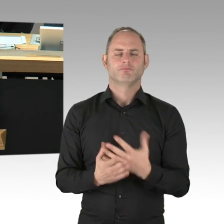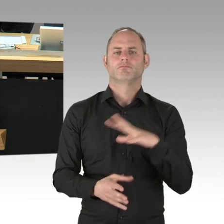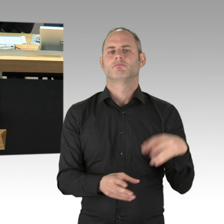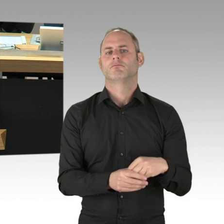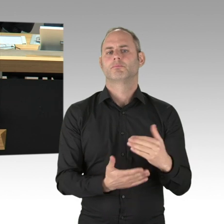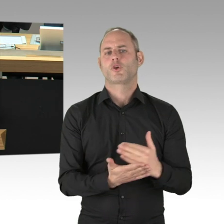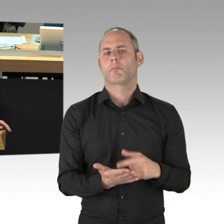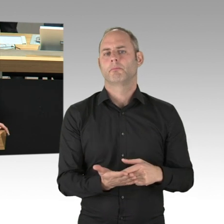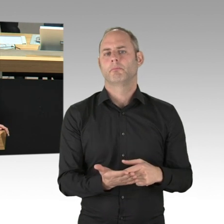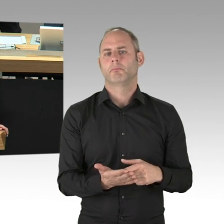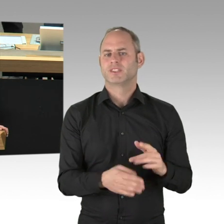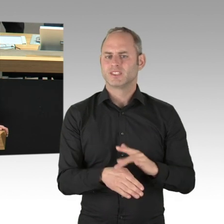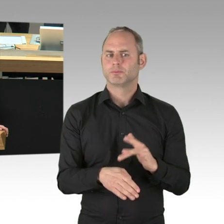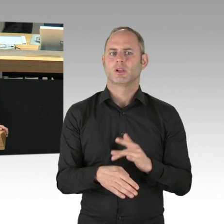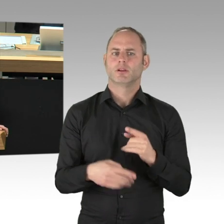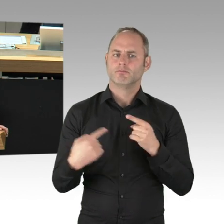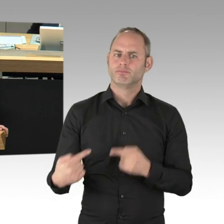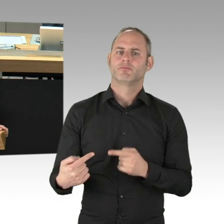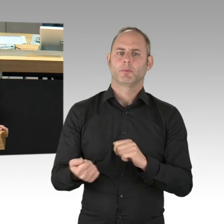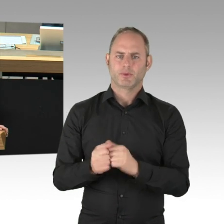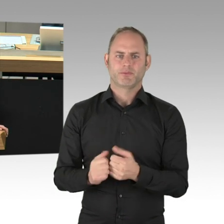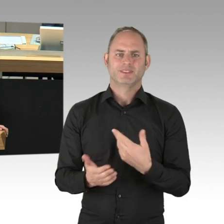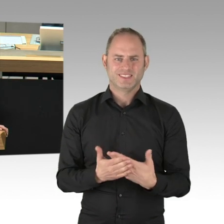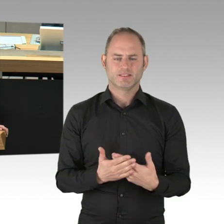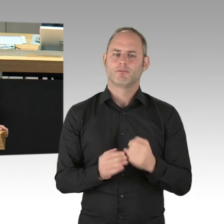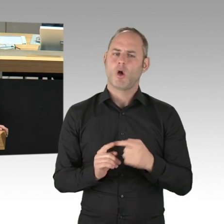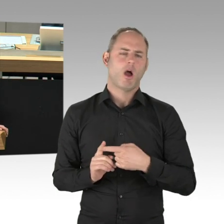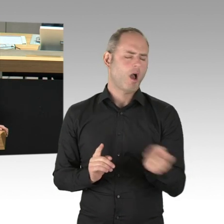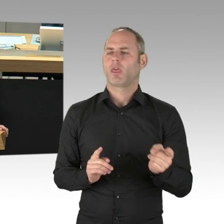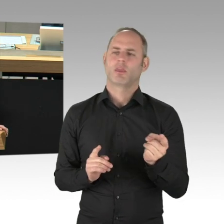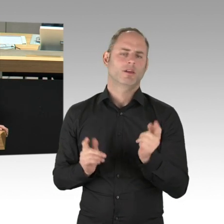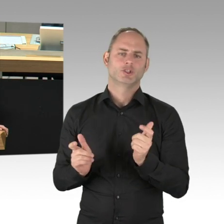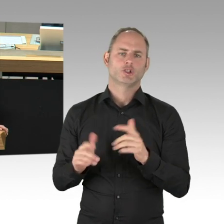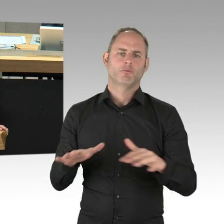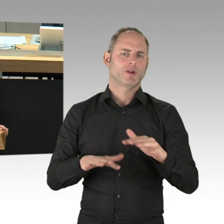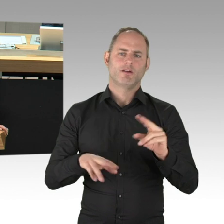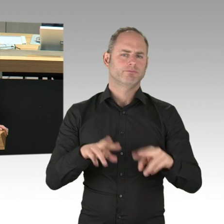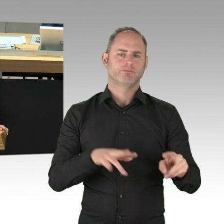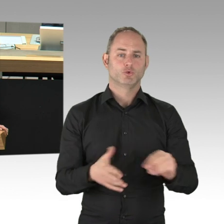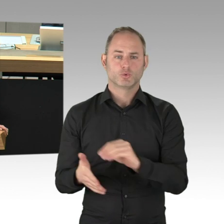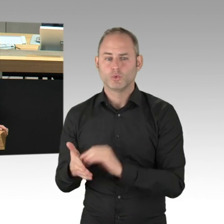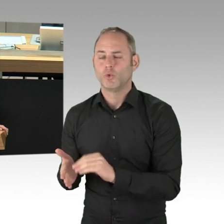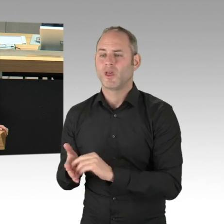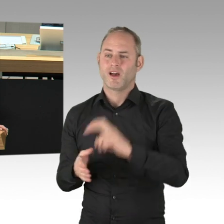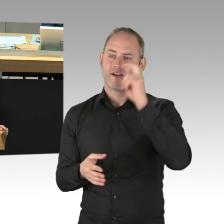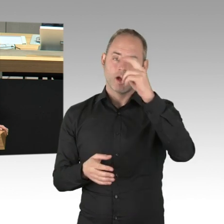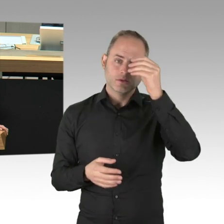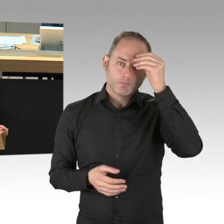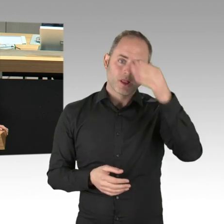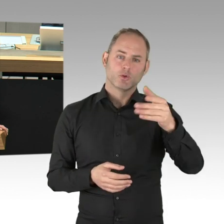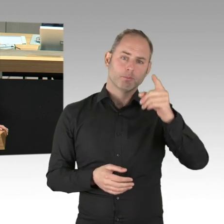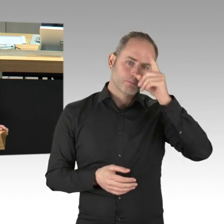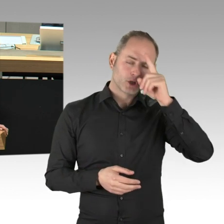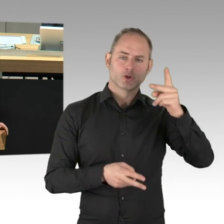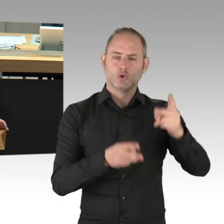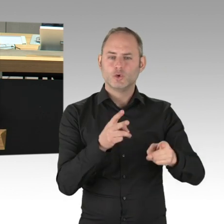nennen. Nehmen wir beispielsweise den Bereich Bildung. Wenn wir verhindern wollen, dass antisemitische Einstellungen entstehen, dann sollten wir möglichst